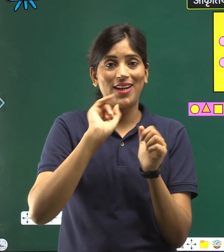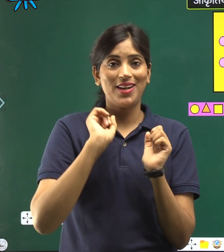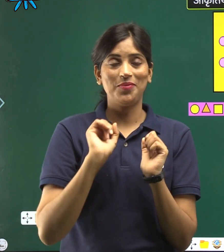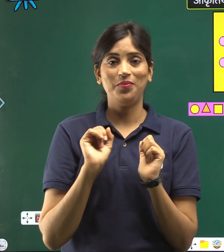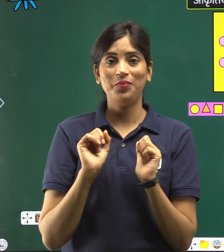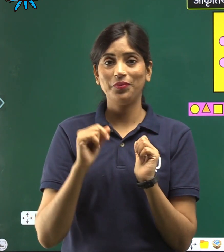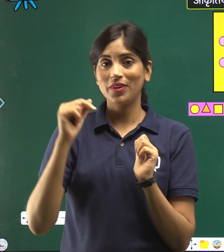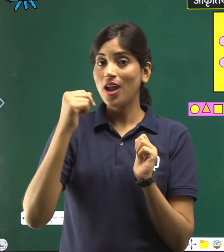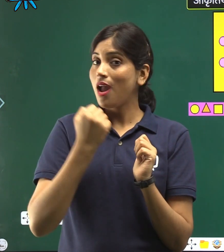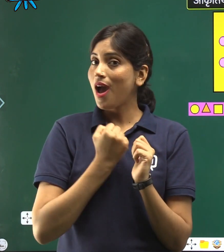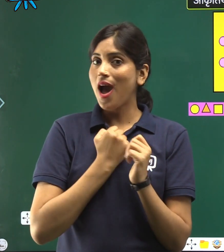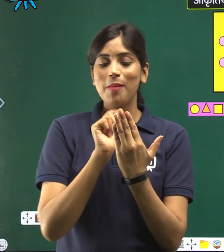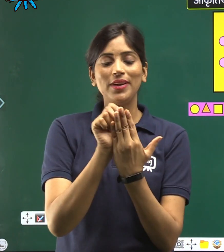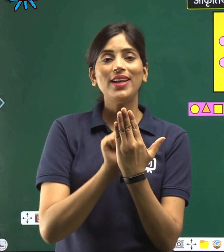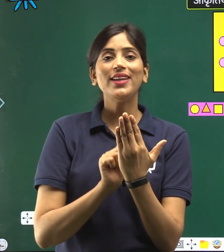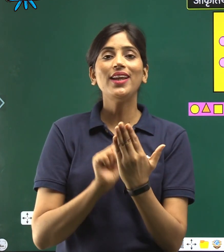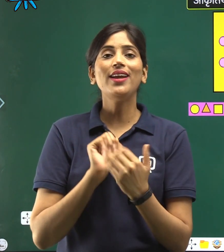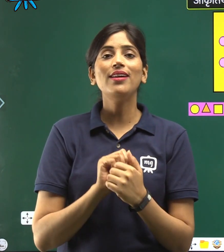6। हमने लिखे